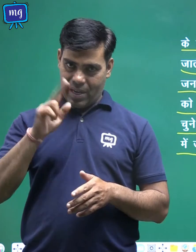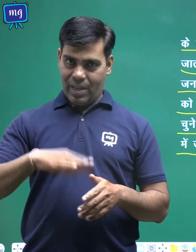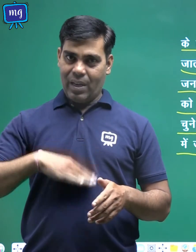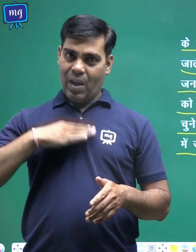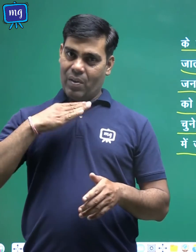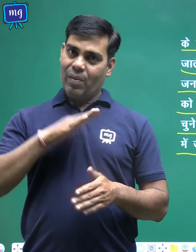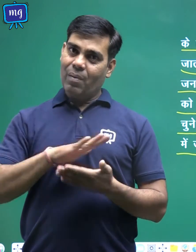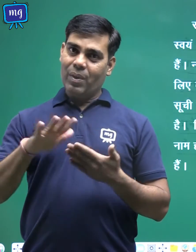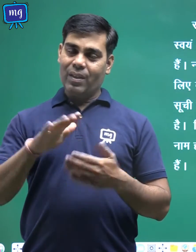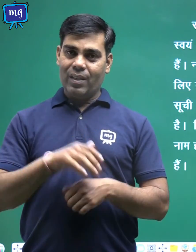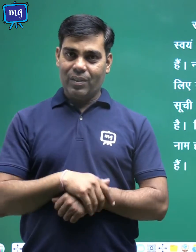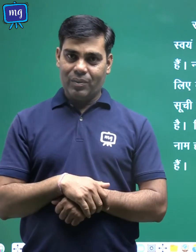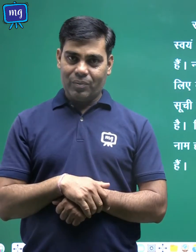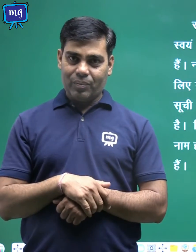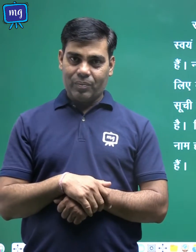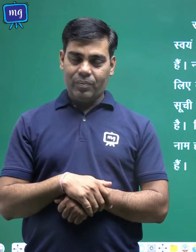है।